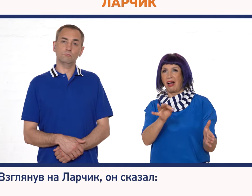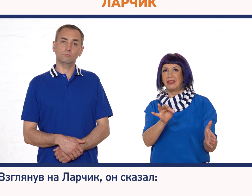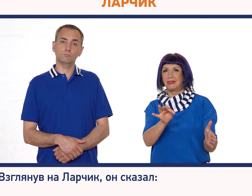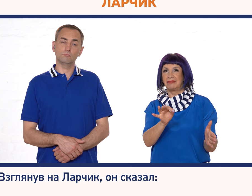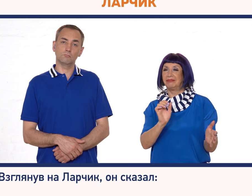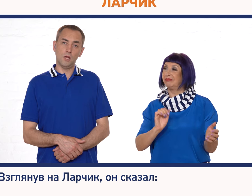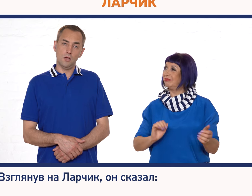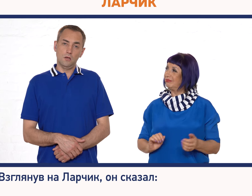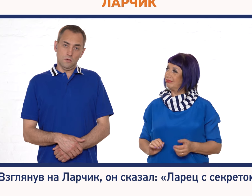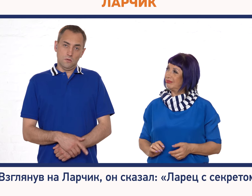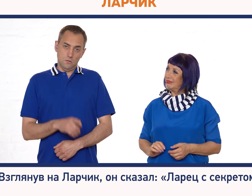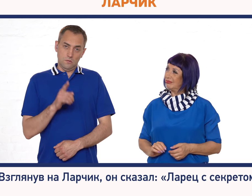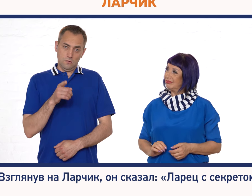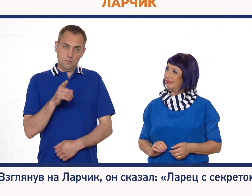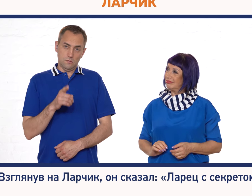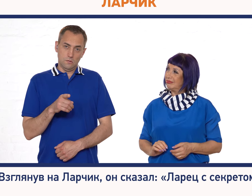сказал: